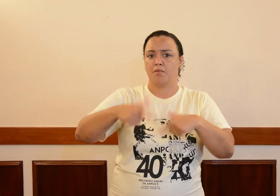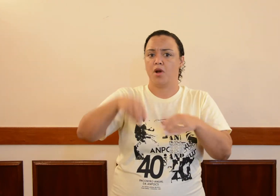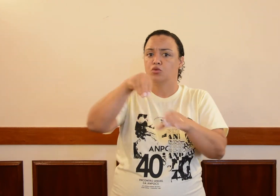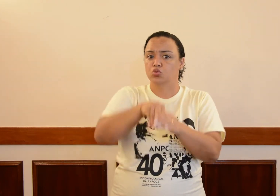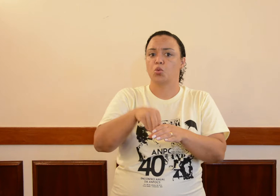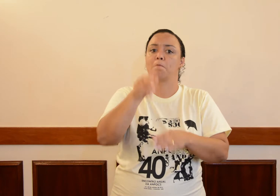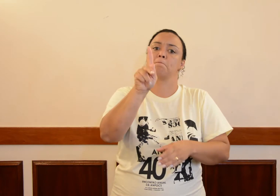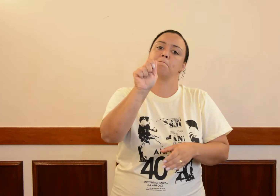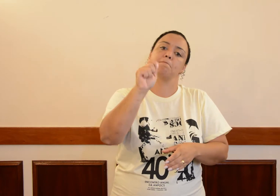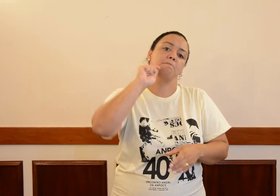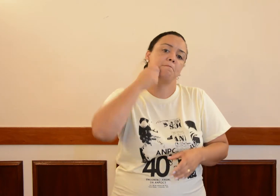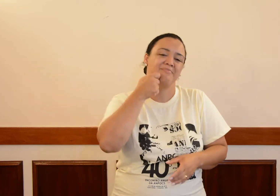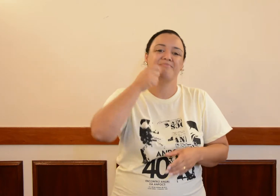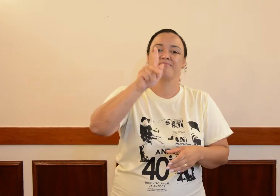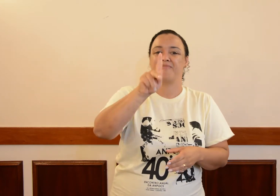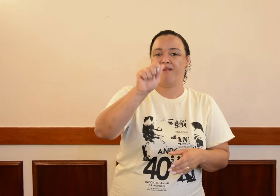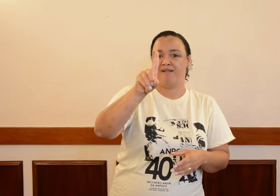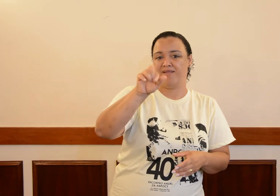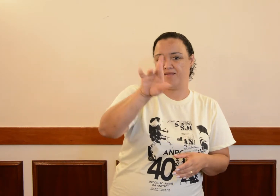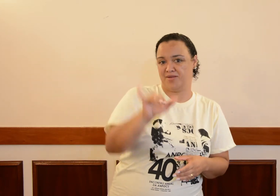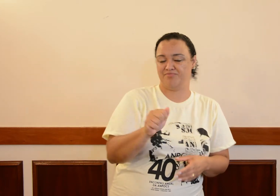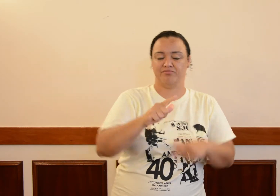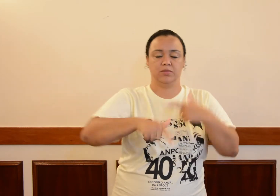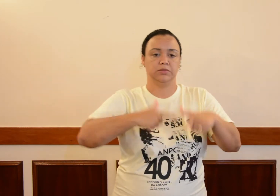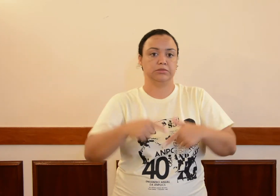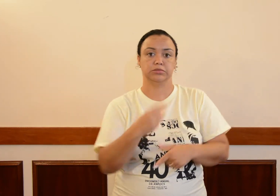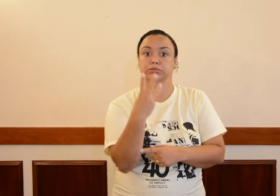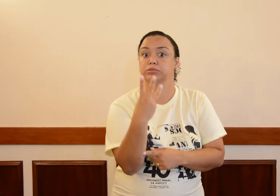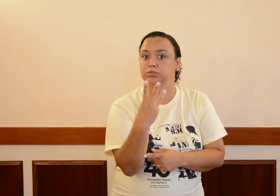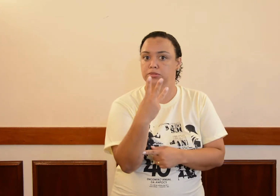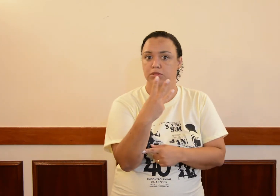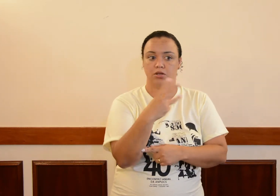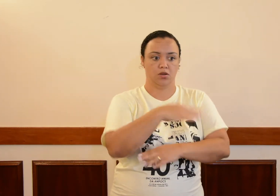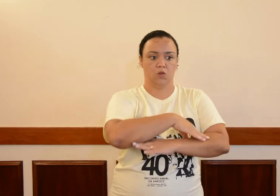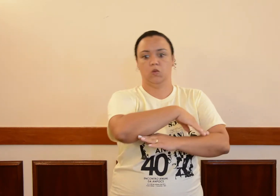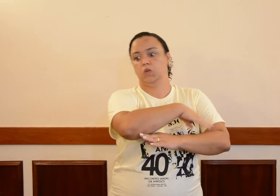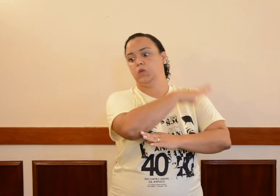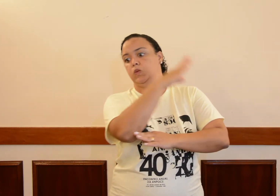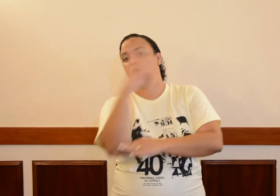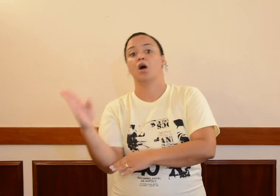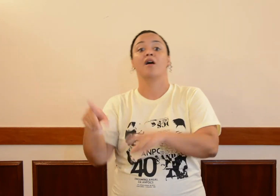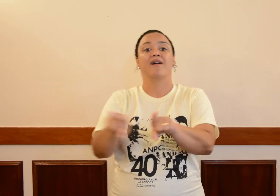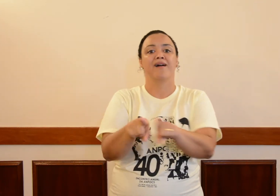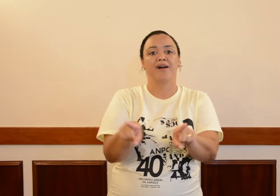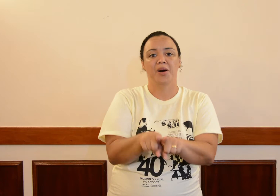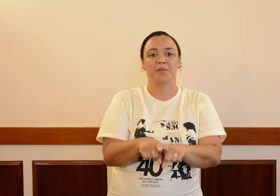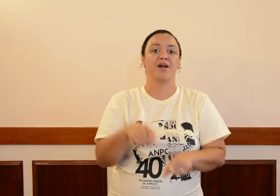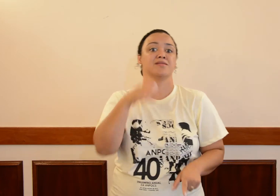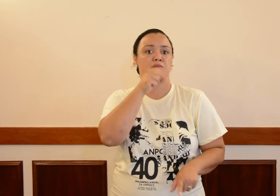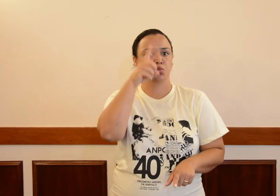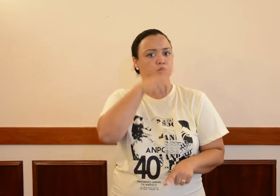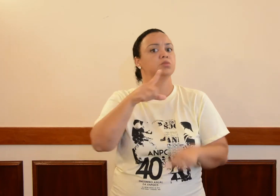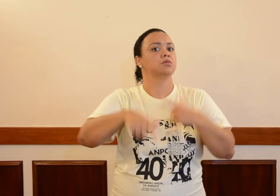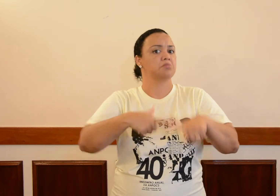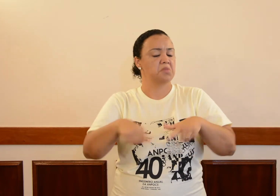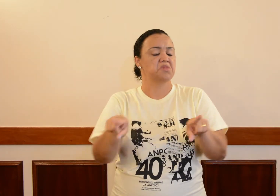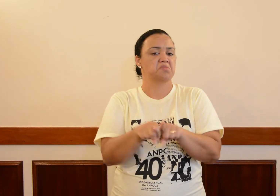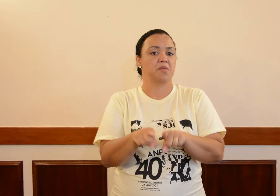que lhe consomem 3 turnos por dia, inclusive aos domingos. Seu pai, Pedro, acometido de depressão,